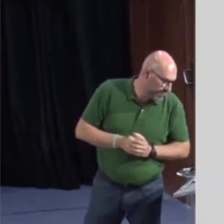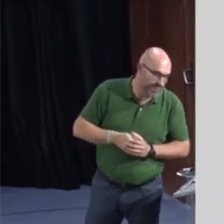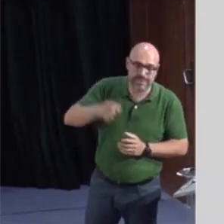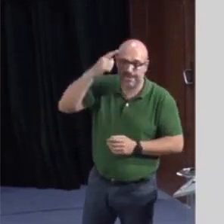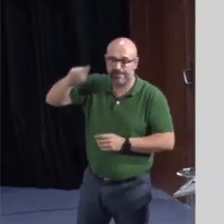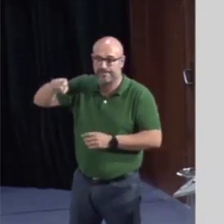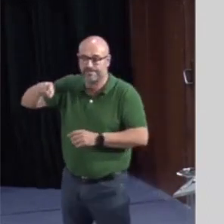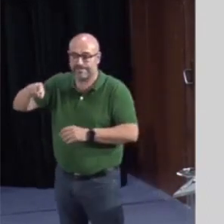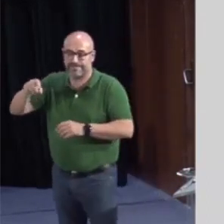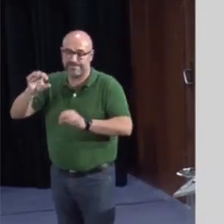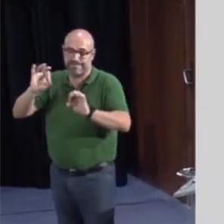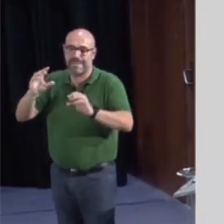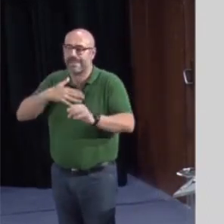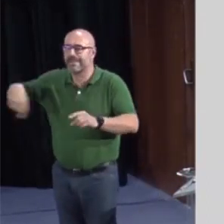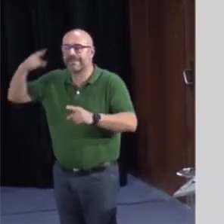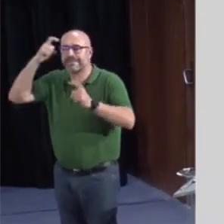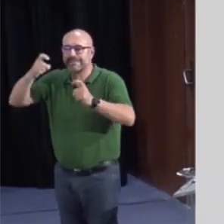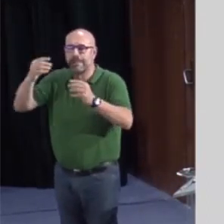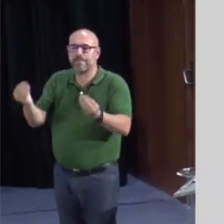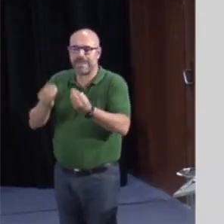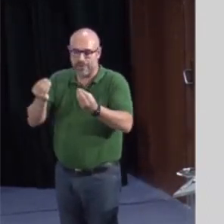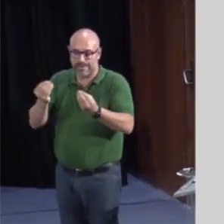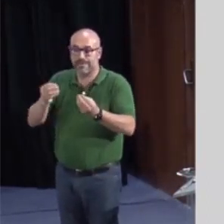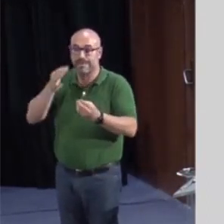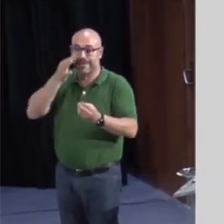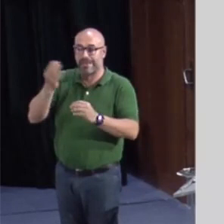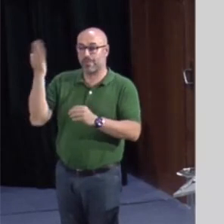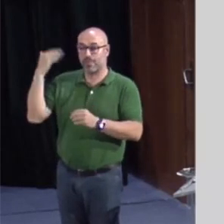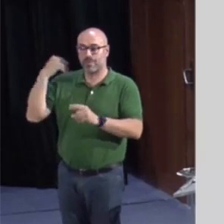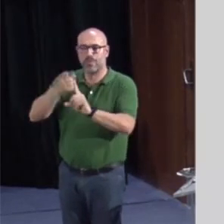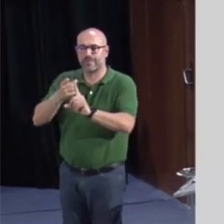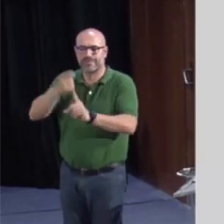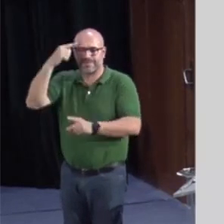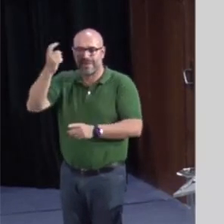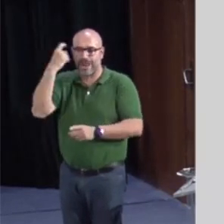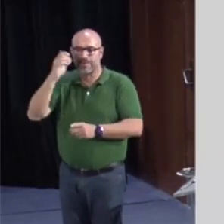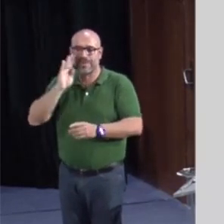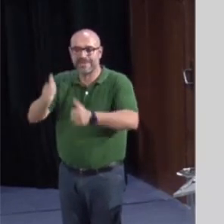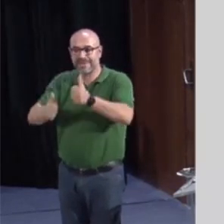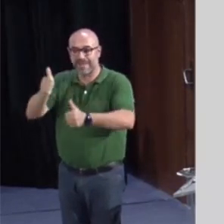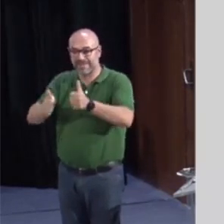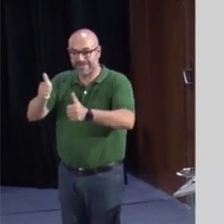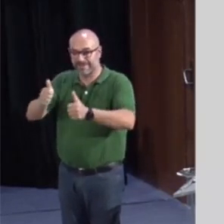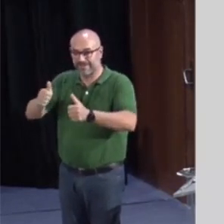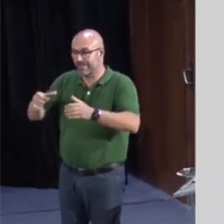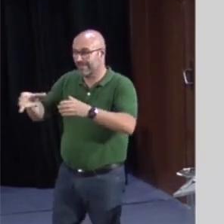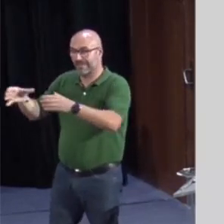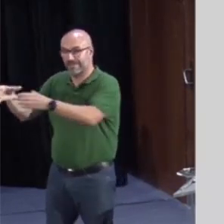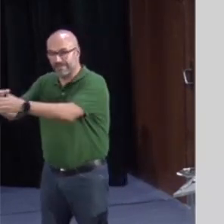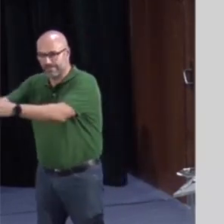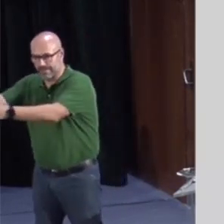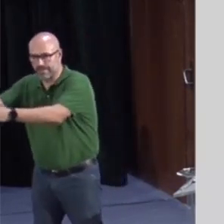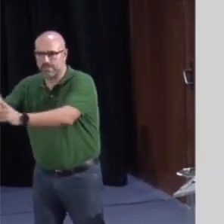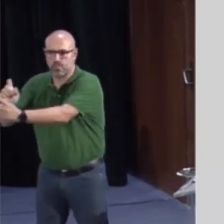en general, después de toda esta investigación, ya me queda muy poco tiempo, pues hemos visto cuáles son los usos,